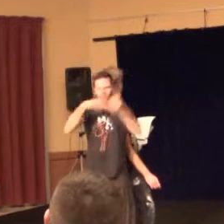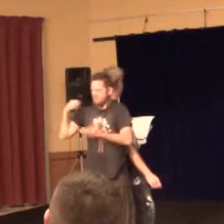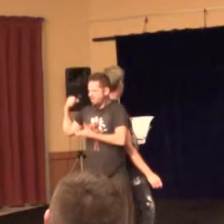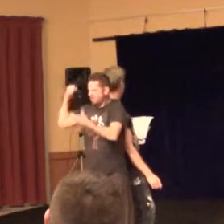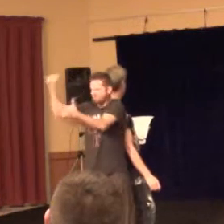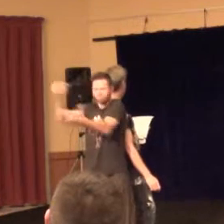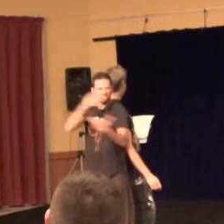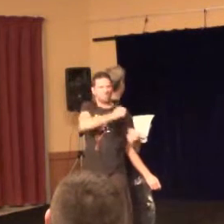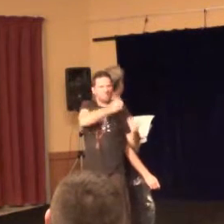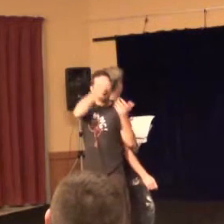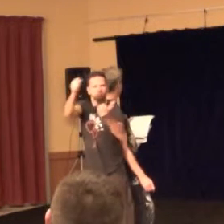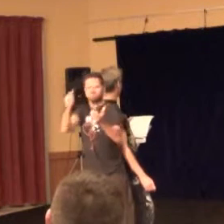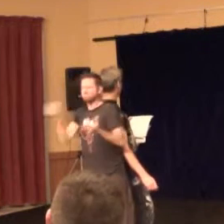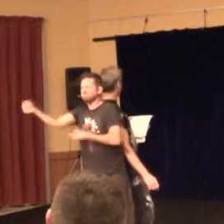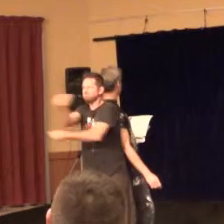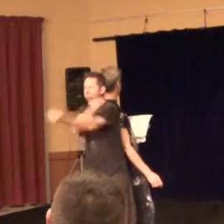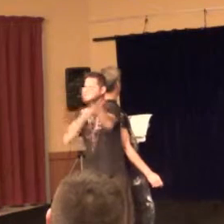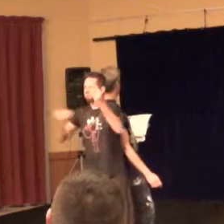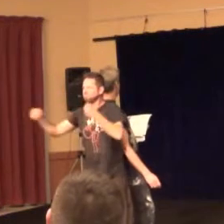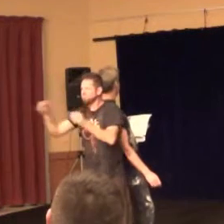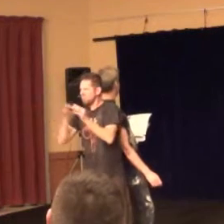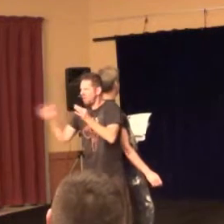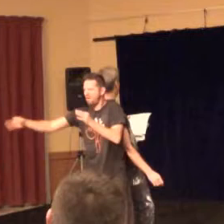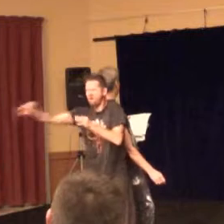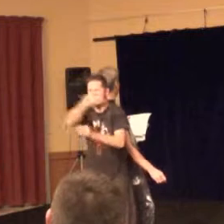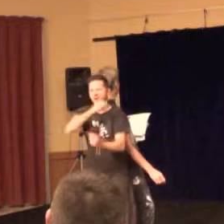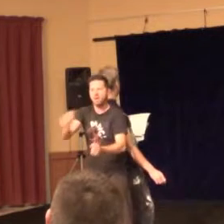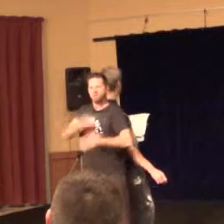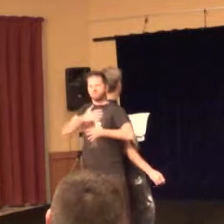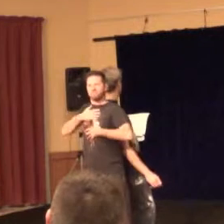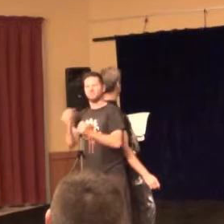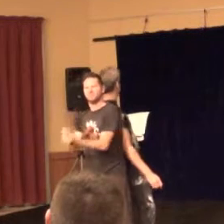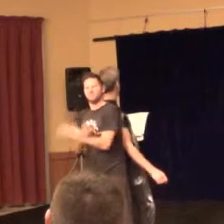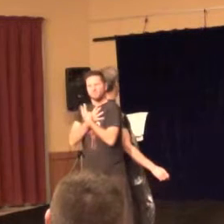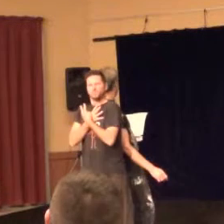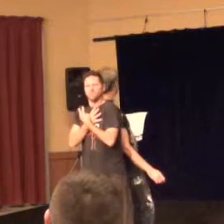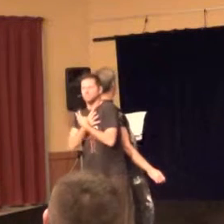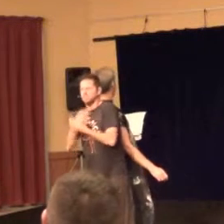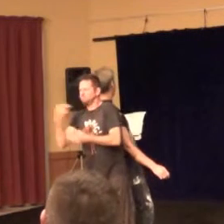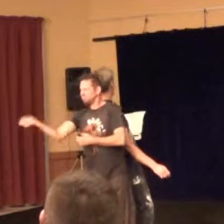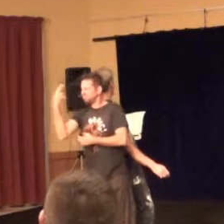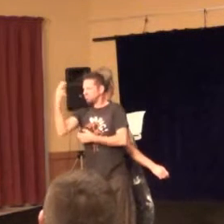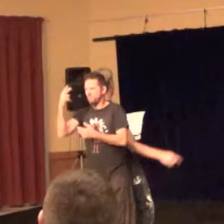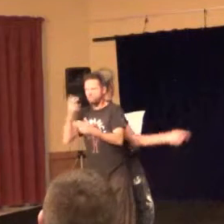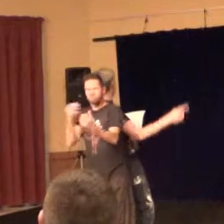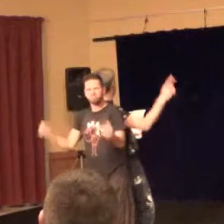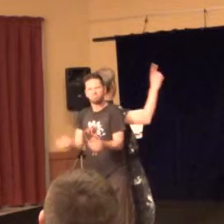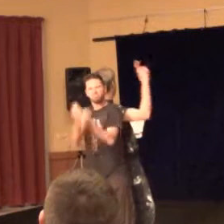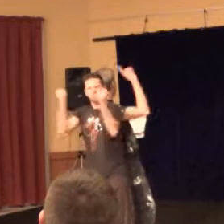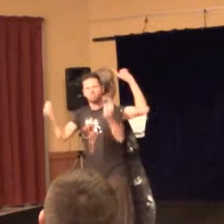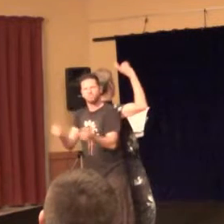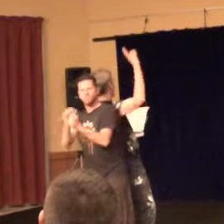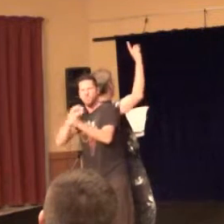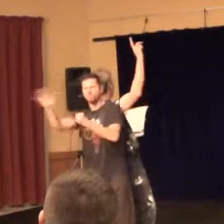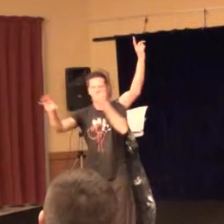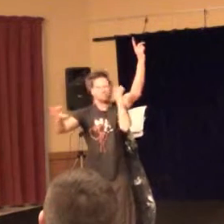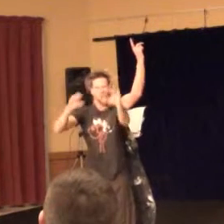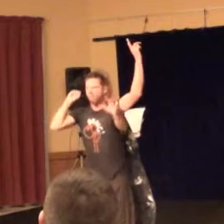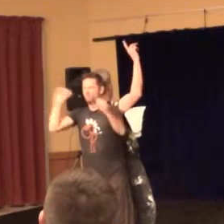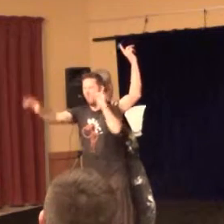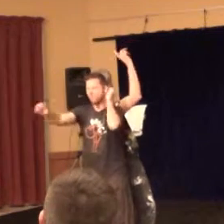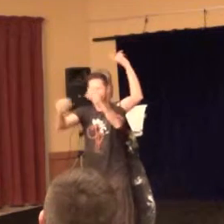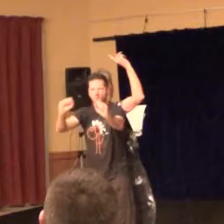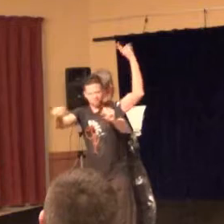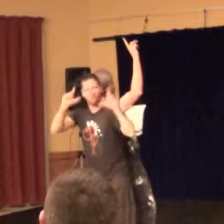contaminé, atteint. Virus, symptômes, messages publicitaires, phrases choc, la